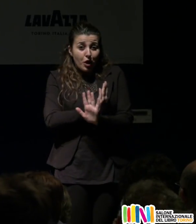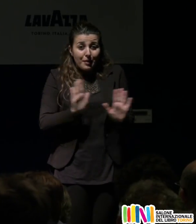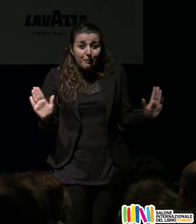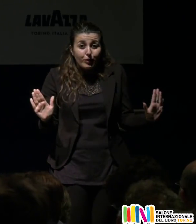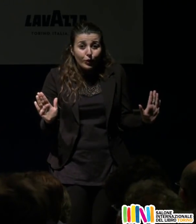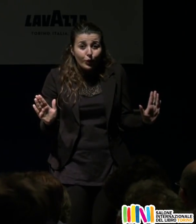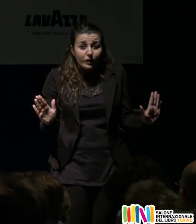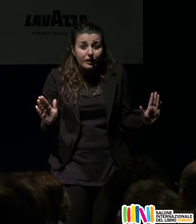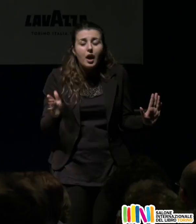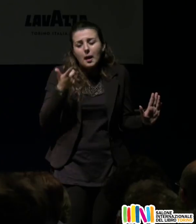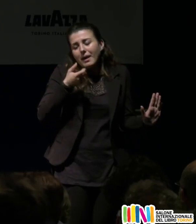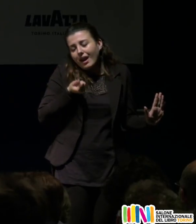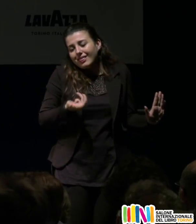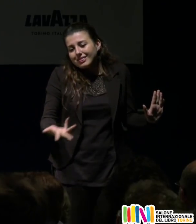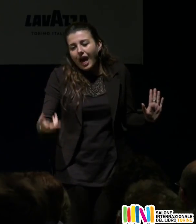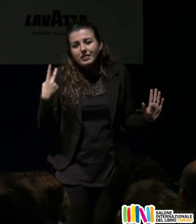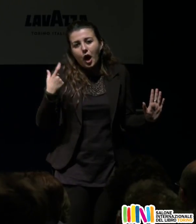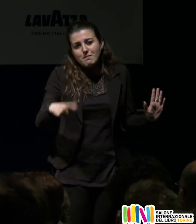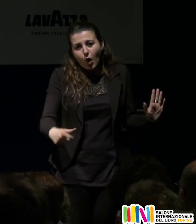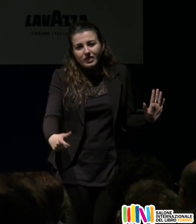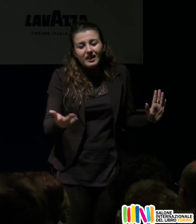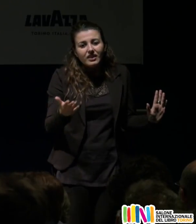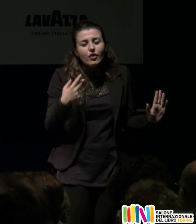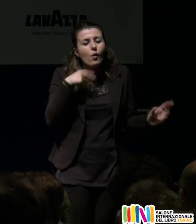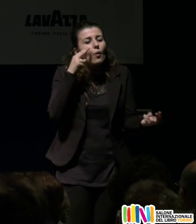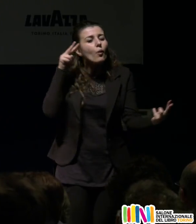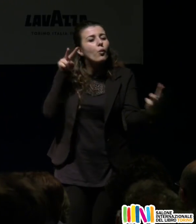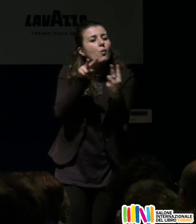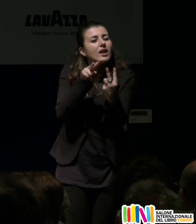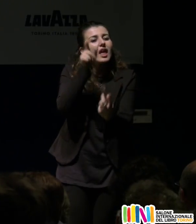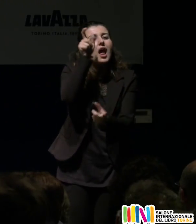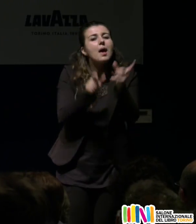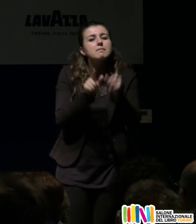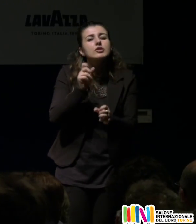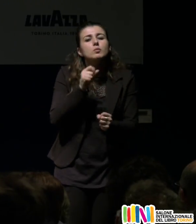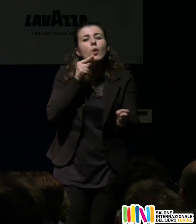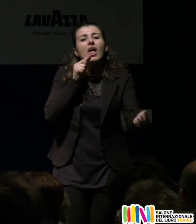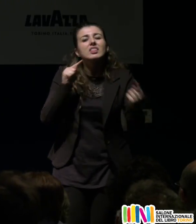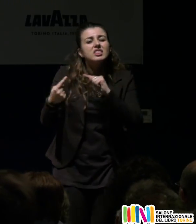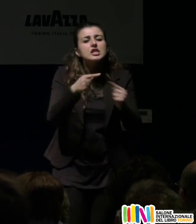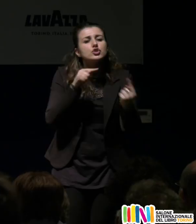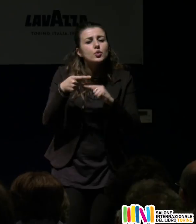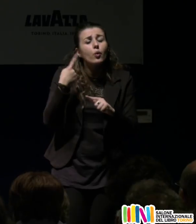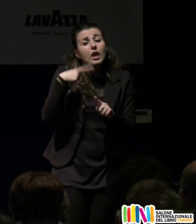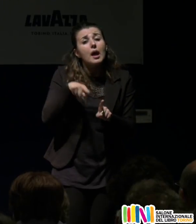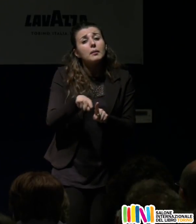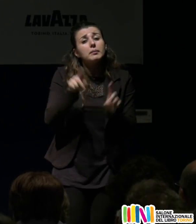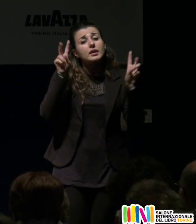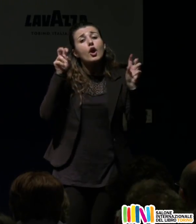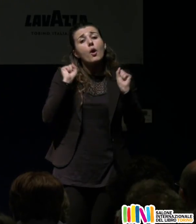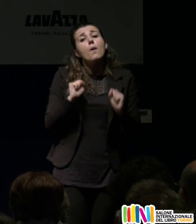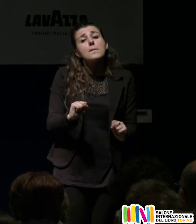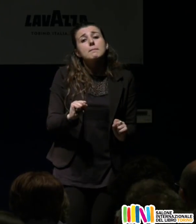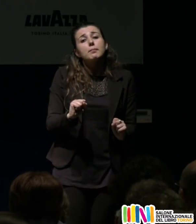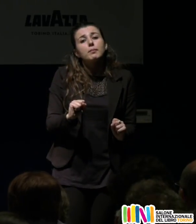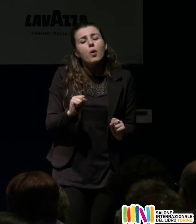per molte ragioni guardare negli occhi delle persone quindi poter discutere un modo per incontrarsi al di là se si